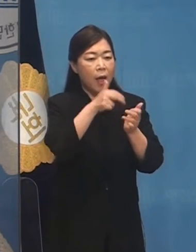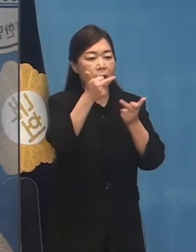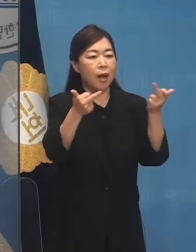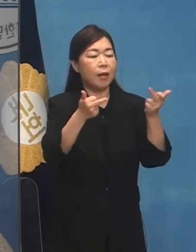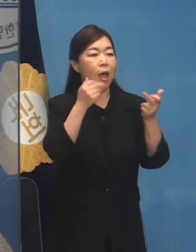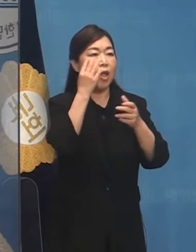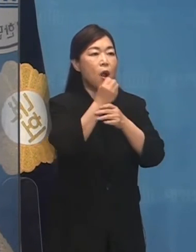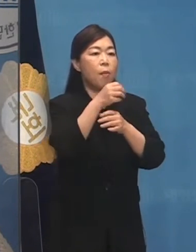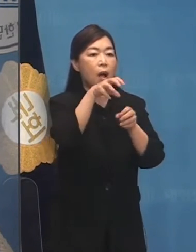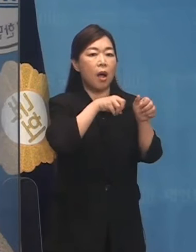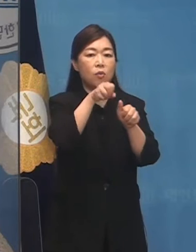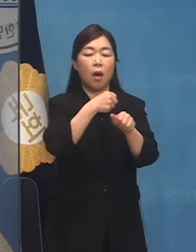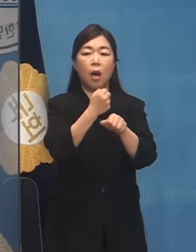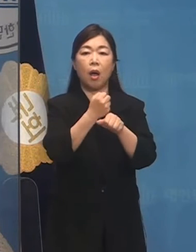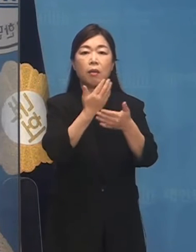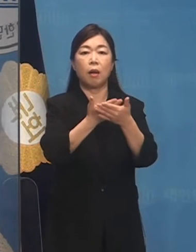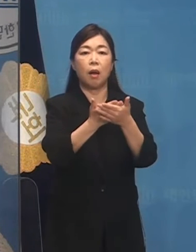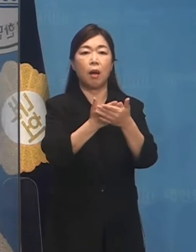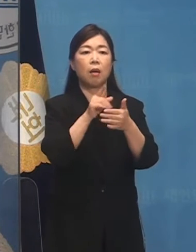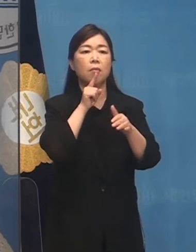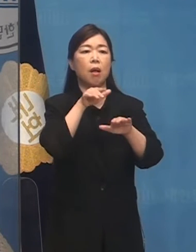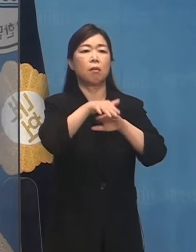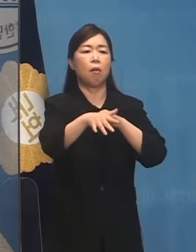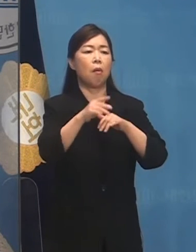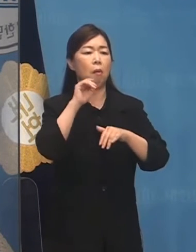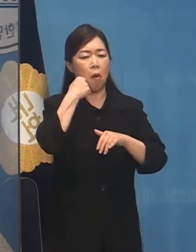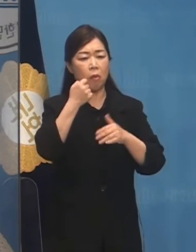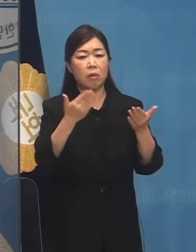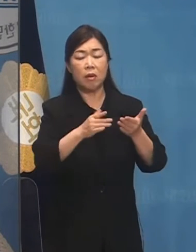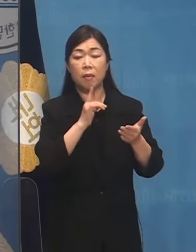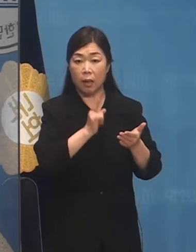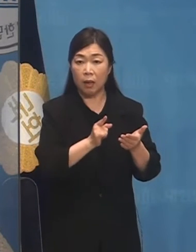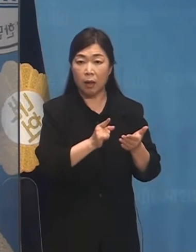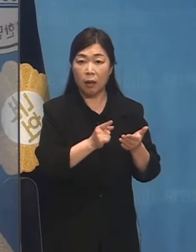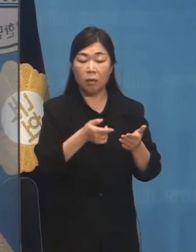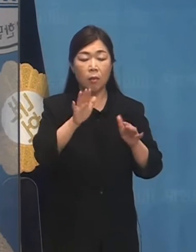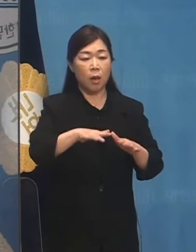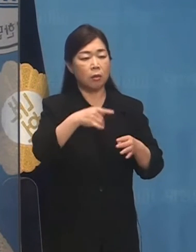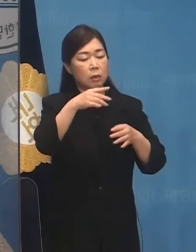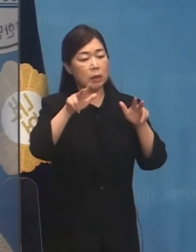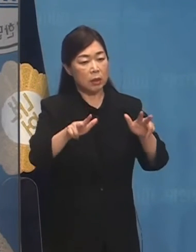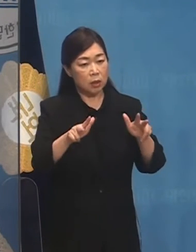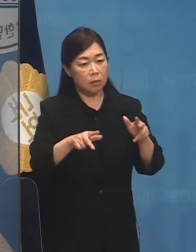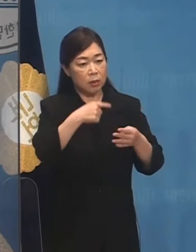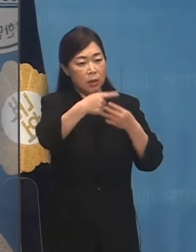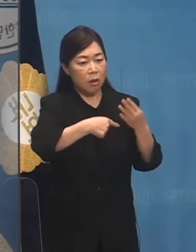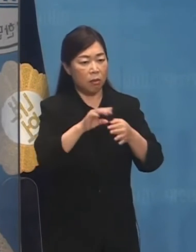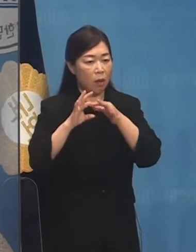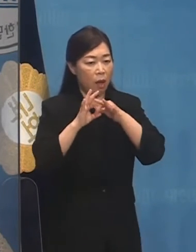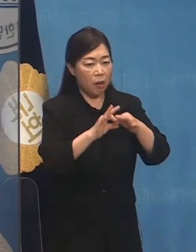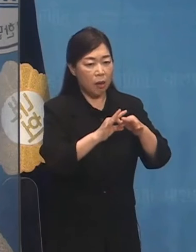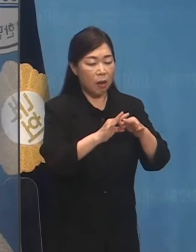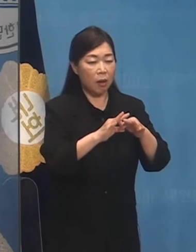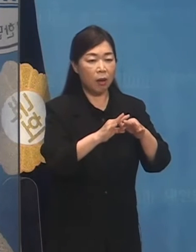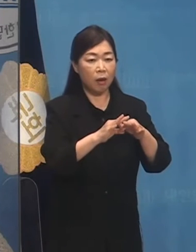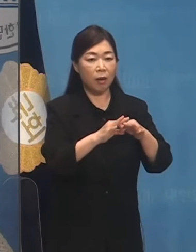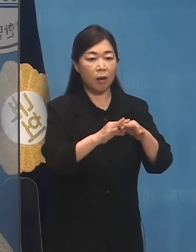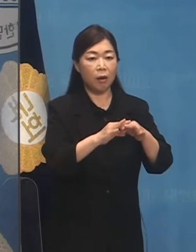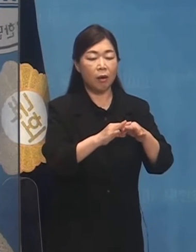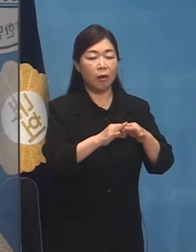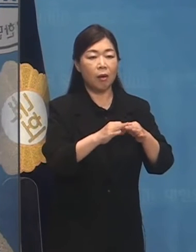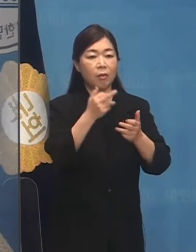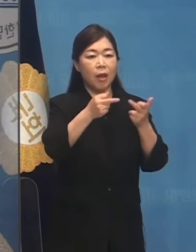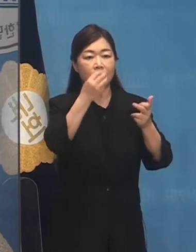그렇게 말씀을 하셨는데 지금은 사시사철 산딸기를 구할 수 있는 시대가 됐다.